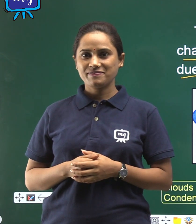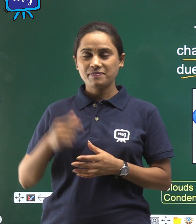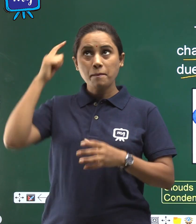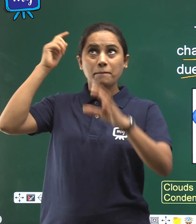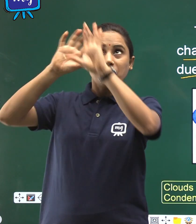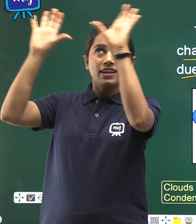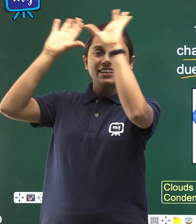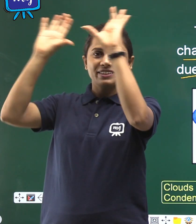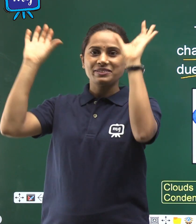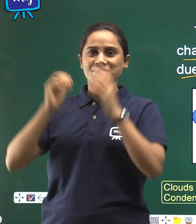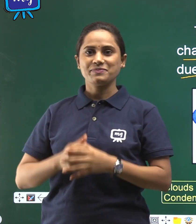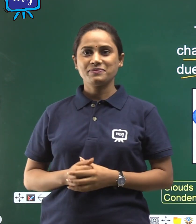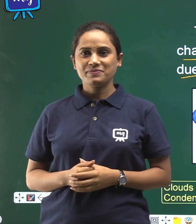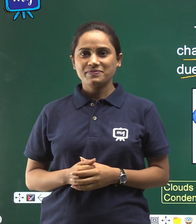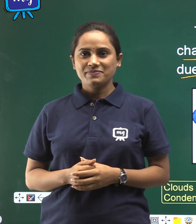बादल.